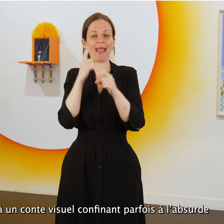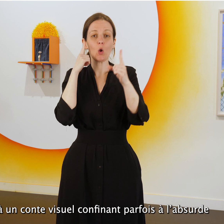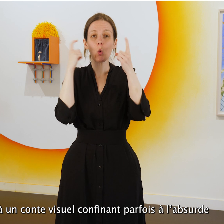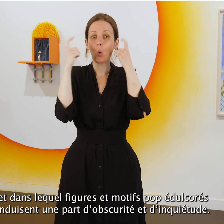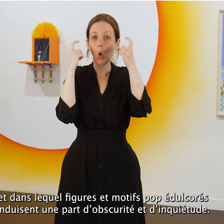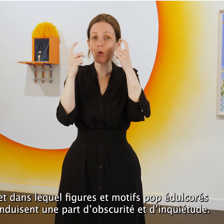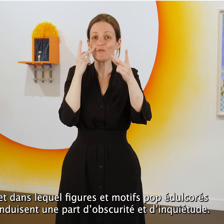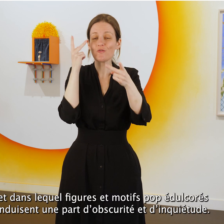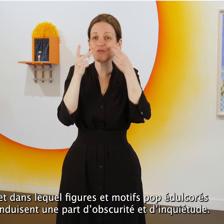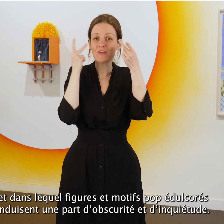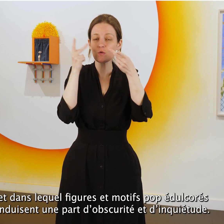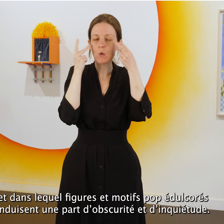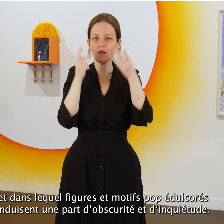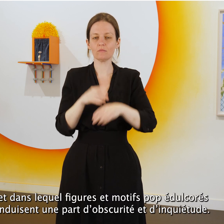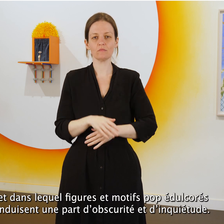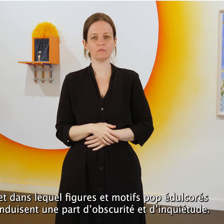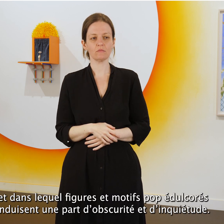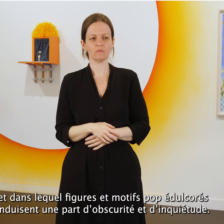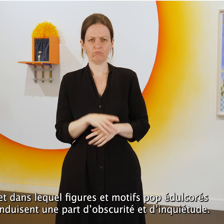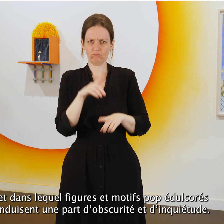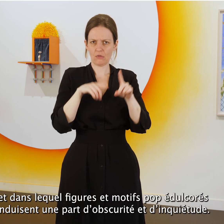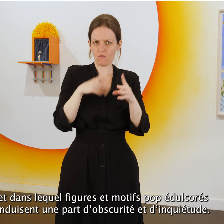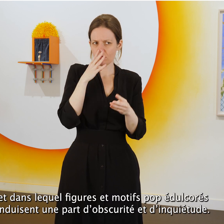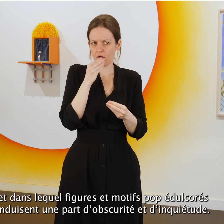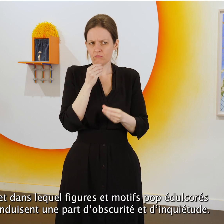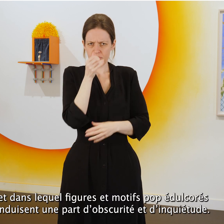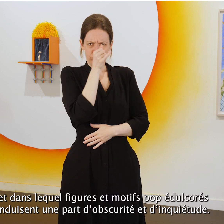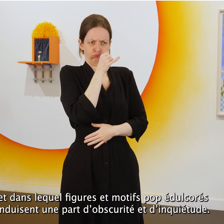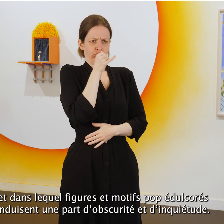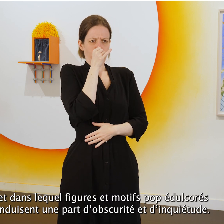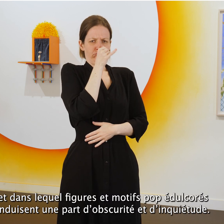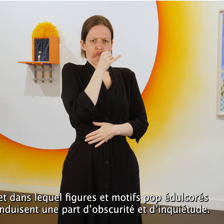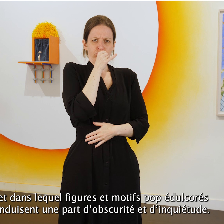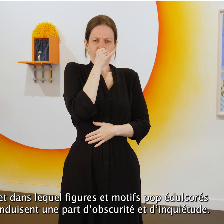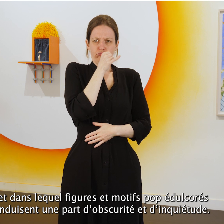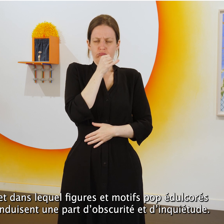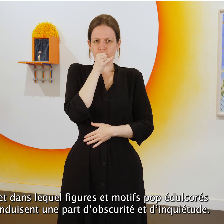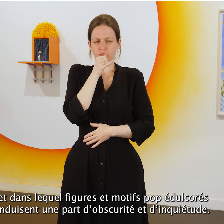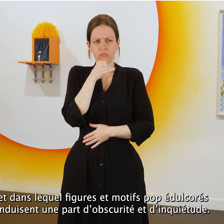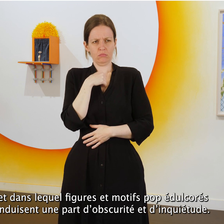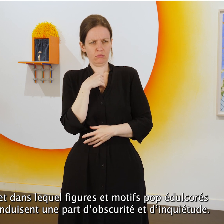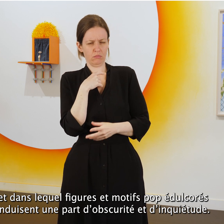l'absurde et dans lequel figures et motifs pop édulcorés induisent une part d'obscurité et d'inquiétude.